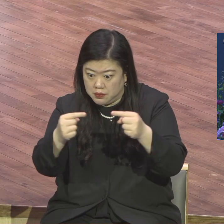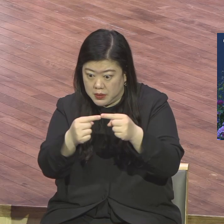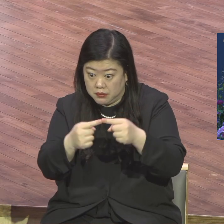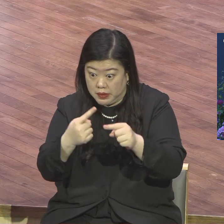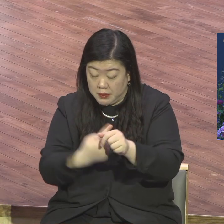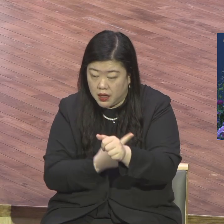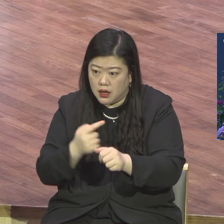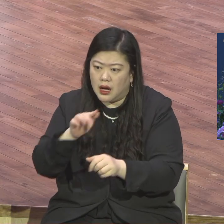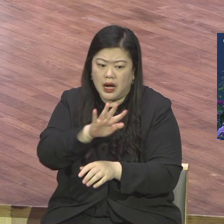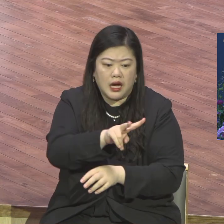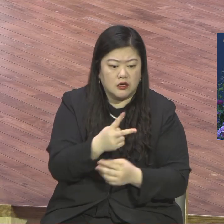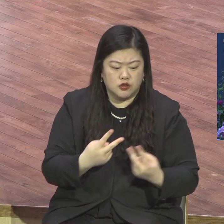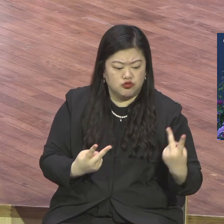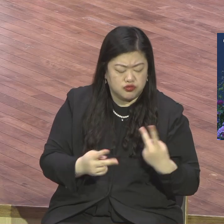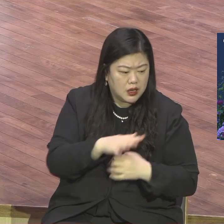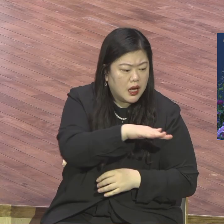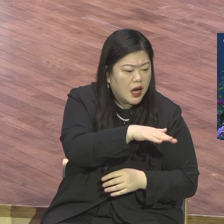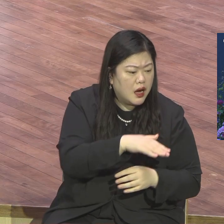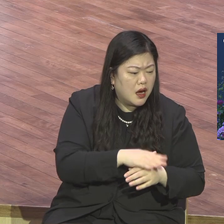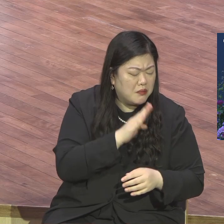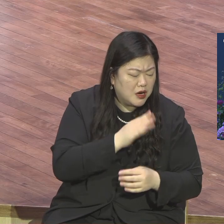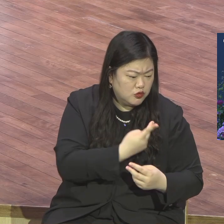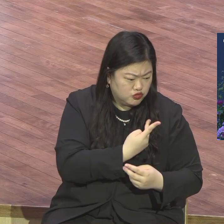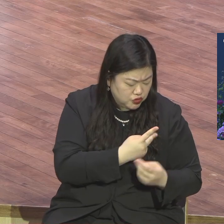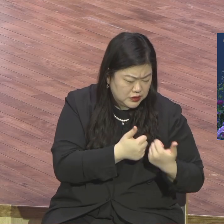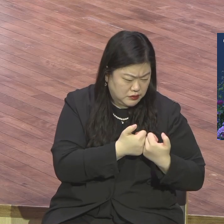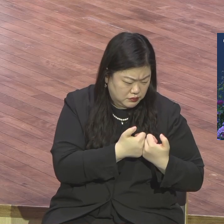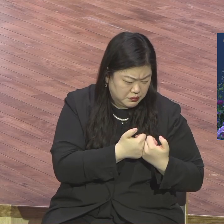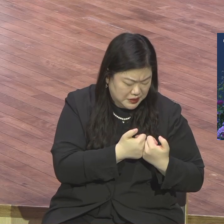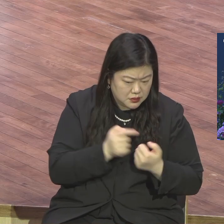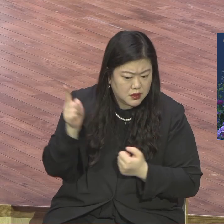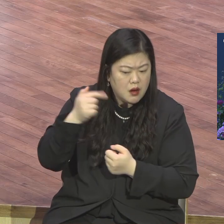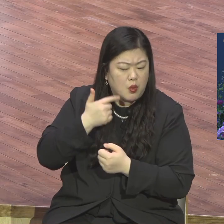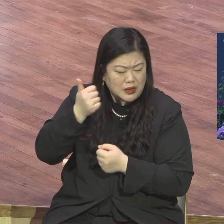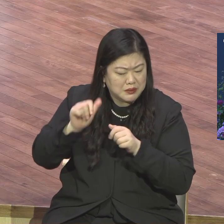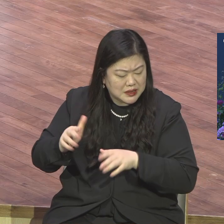그래 얼마나 큰 축복입니다. 영적 깨어있으니까.